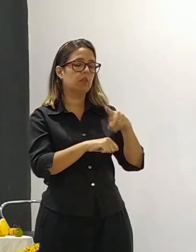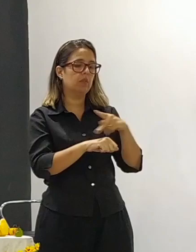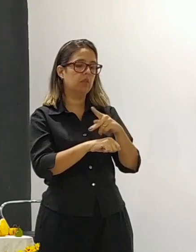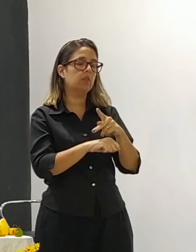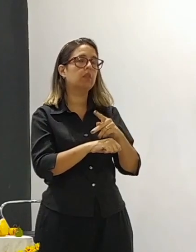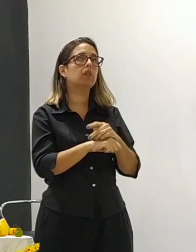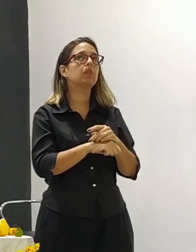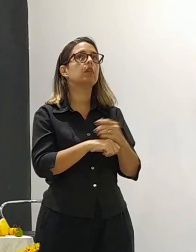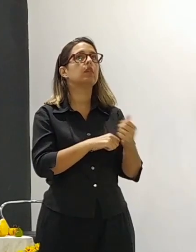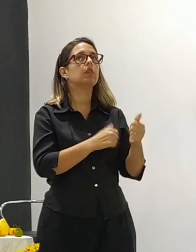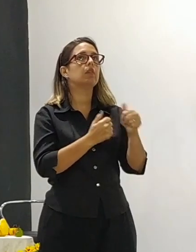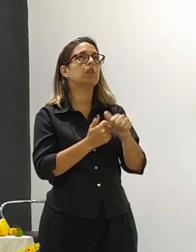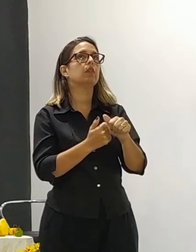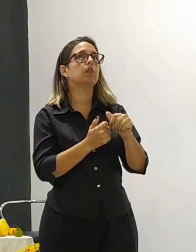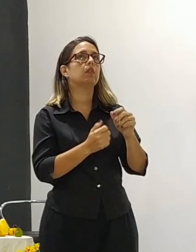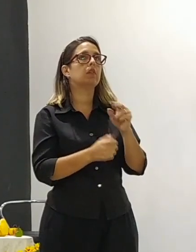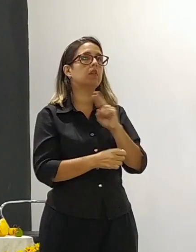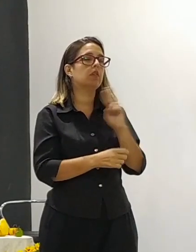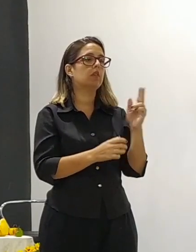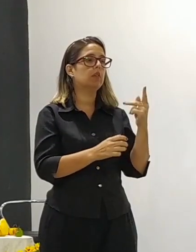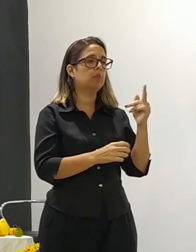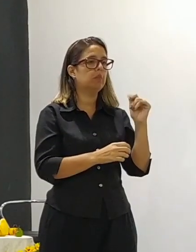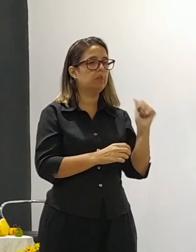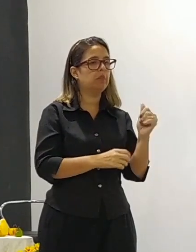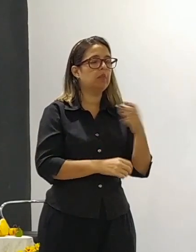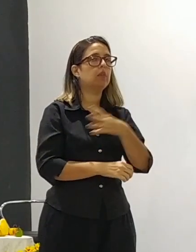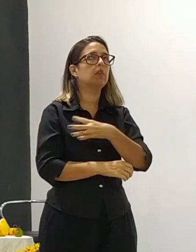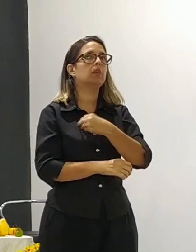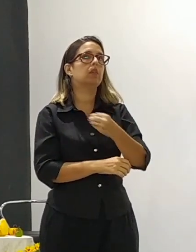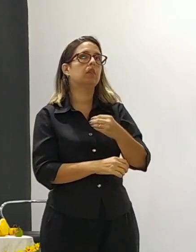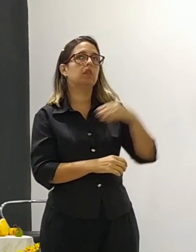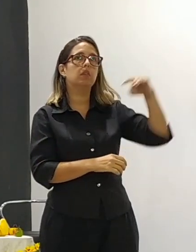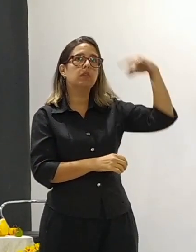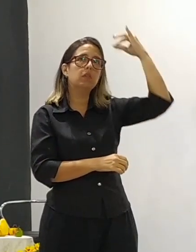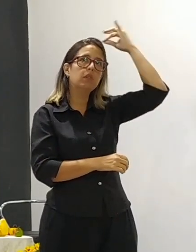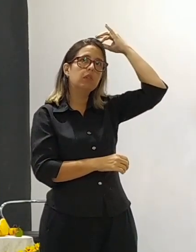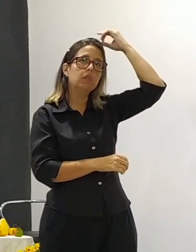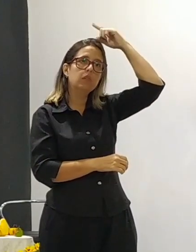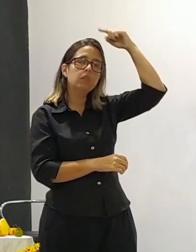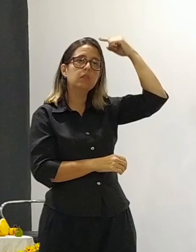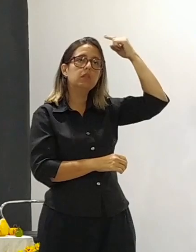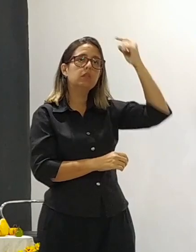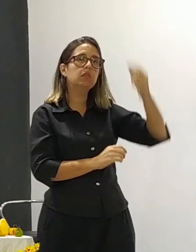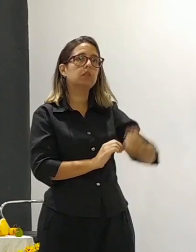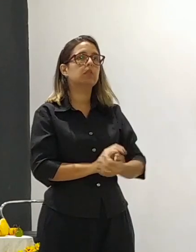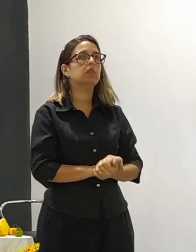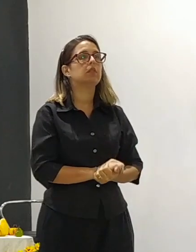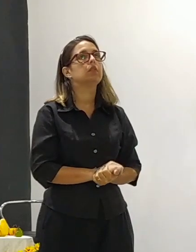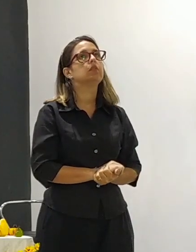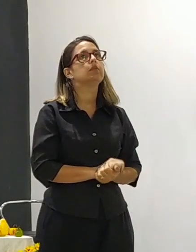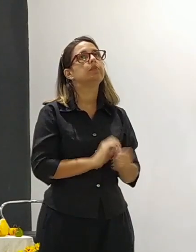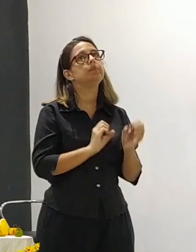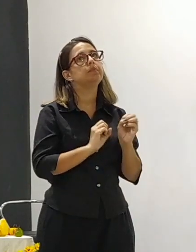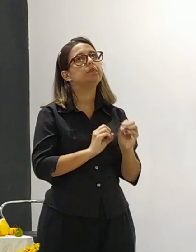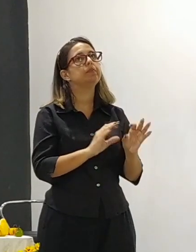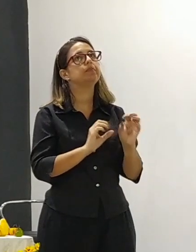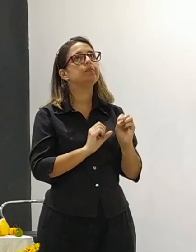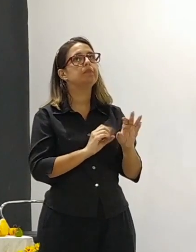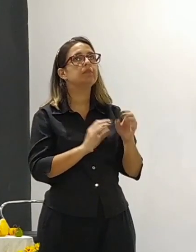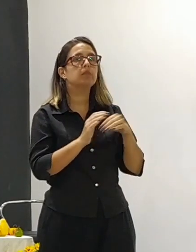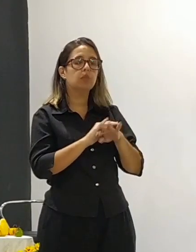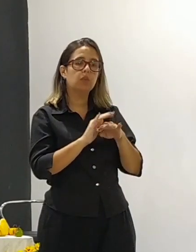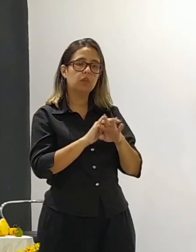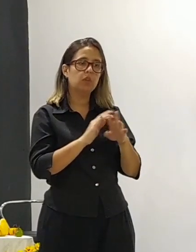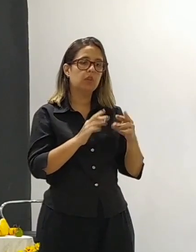nações, batizando-os em nome do Pai, e do Filho e do Espírito Santo, ensinando-as a guardar todas